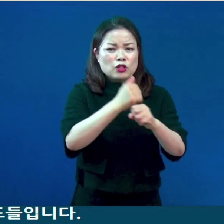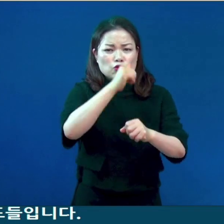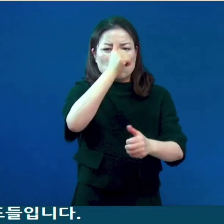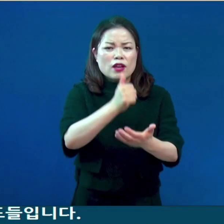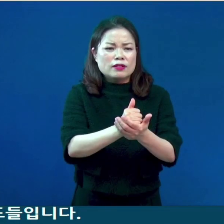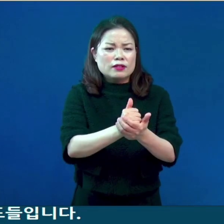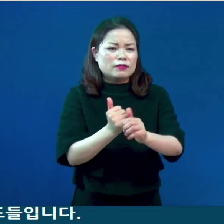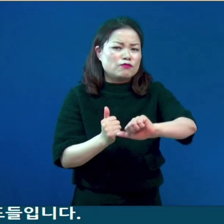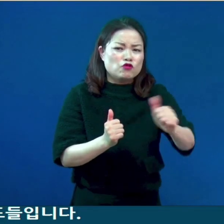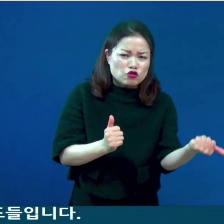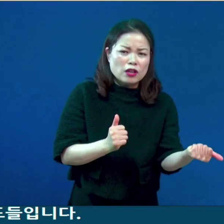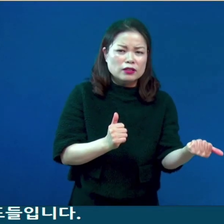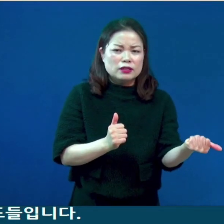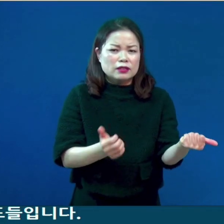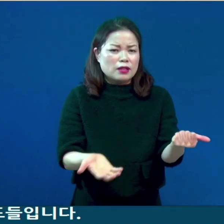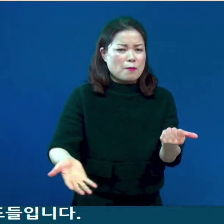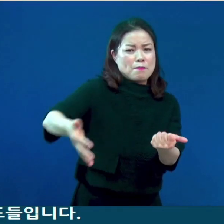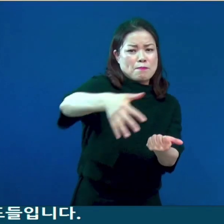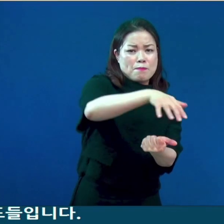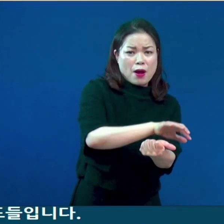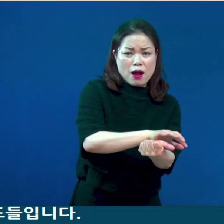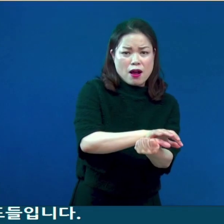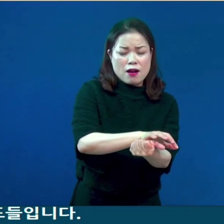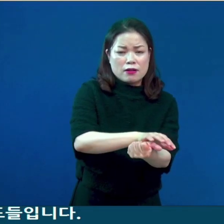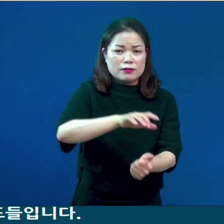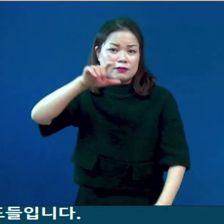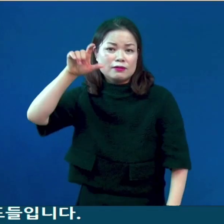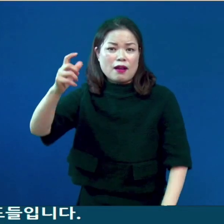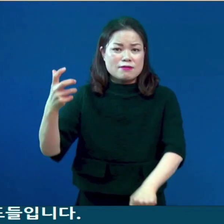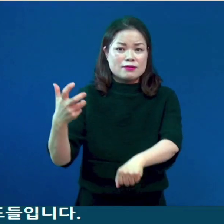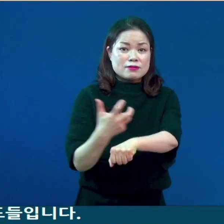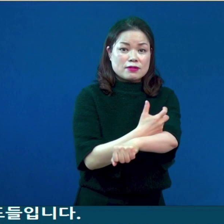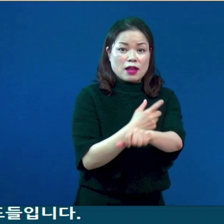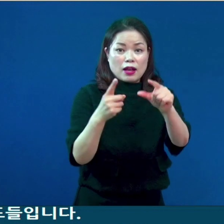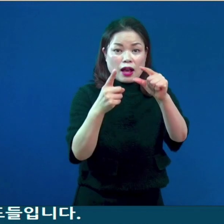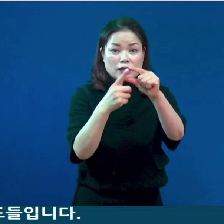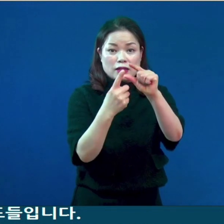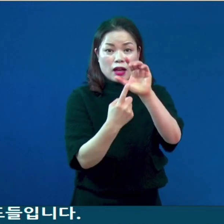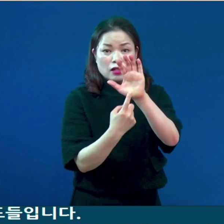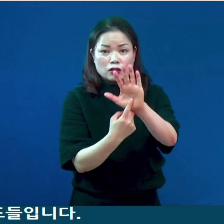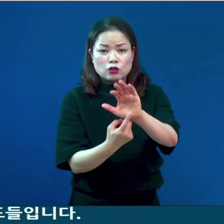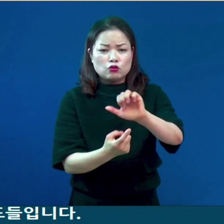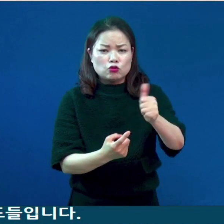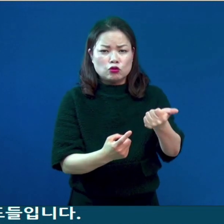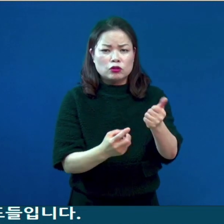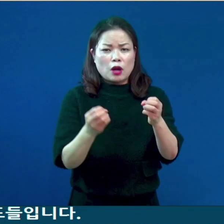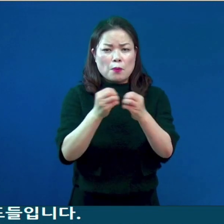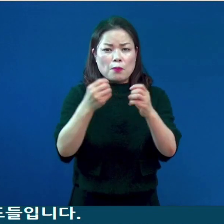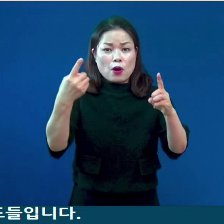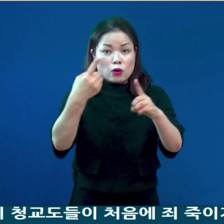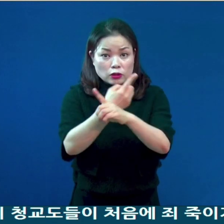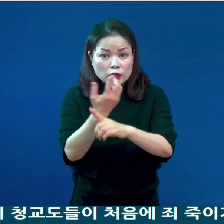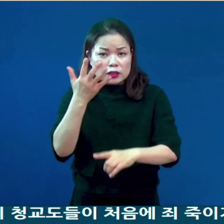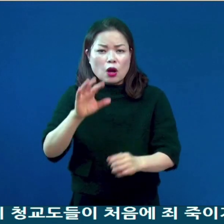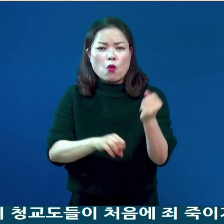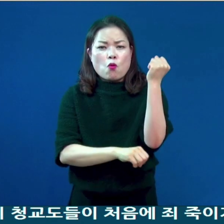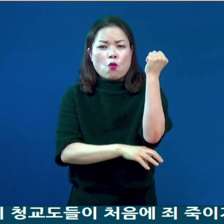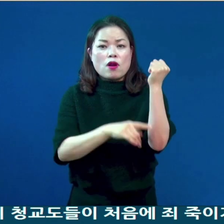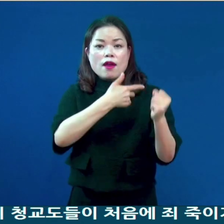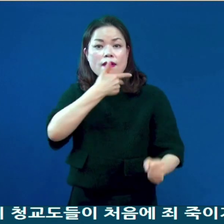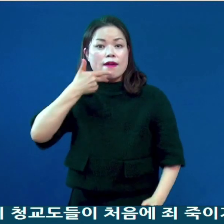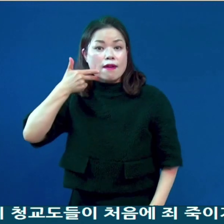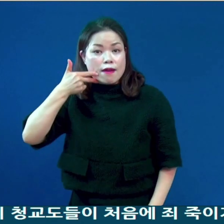죄를 죽여버리겠다, 장사시켜버리겠다, 아주 강한 단어를 썼습니다. 우리말로 죽이기라고 번역됐지만 여기 원래